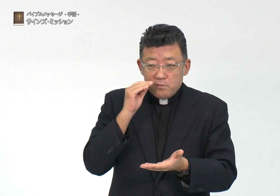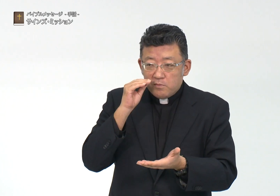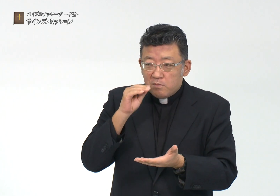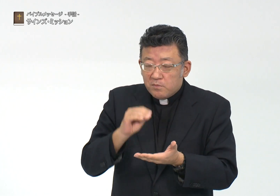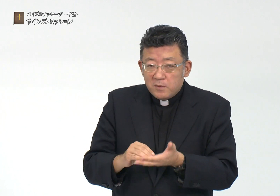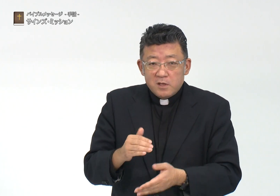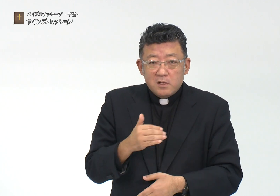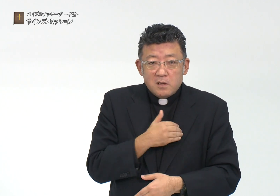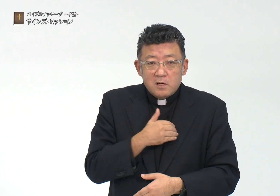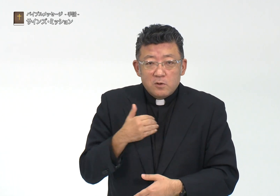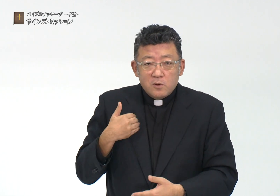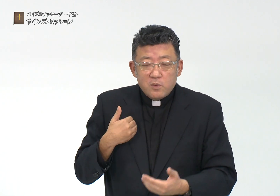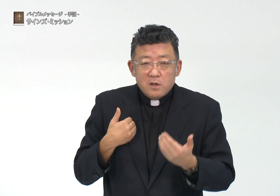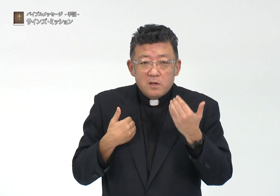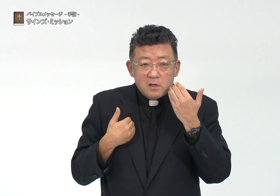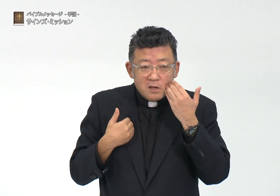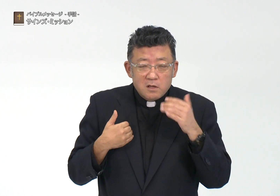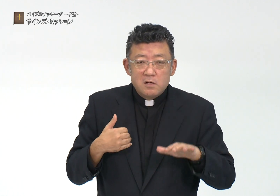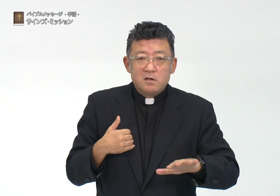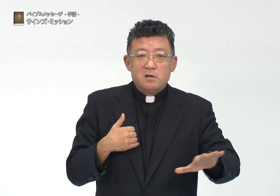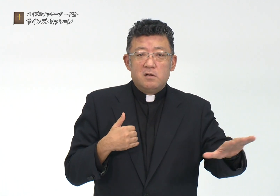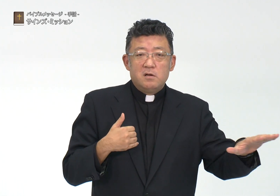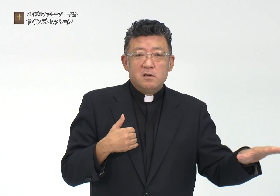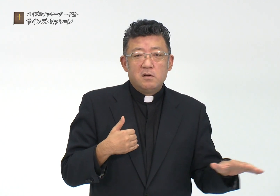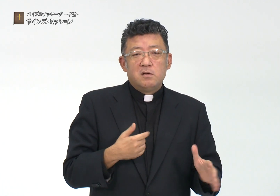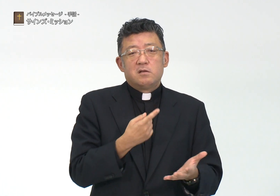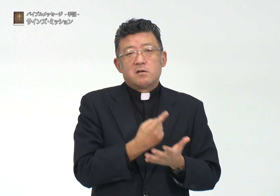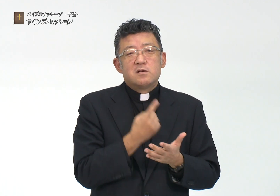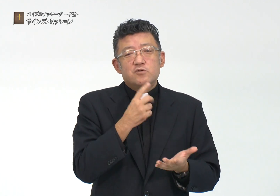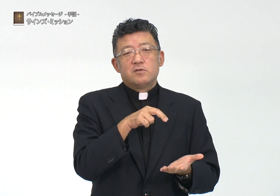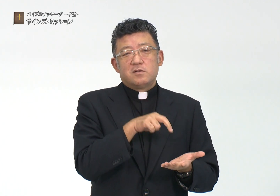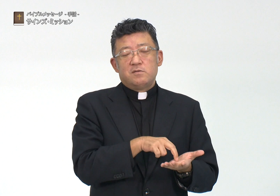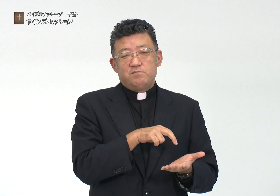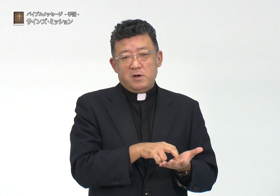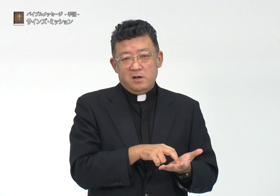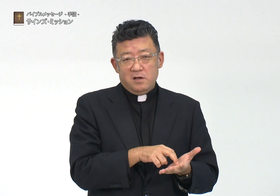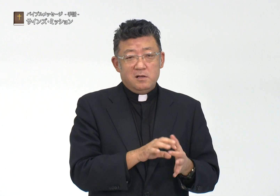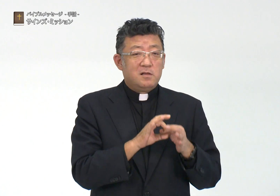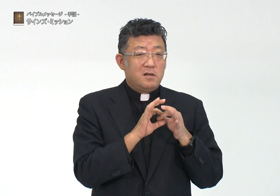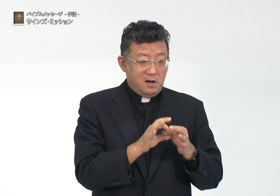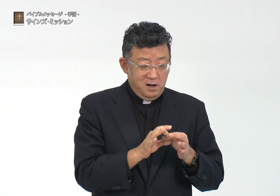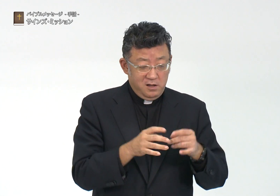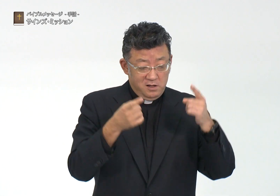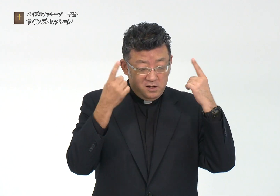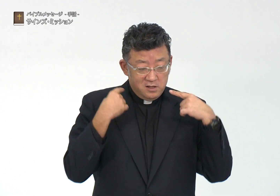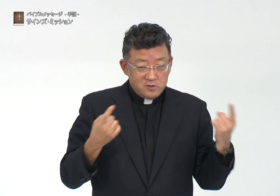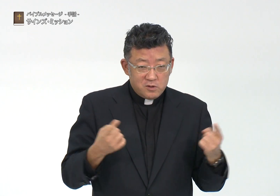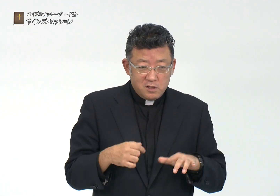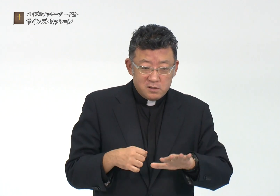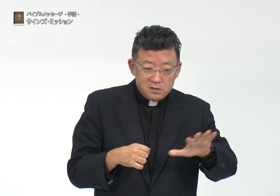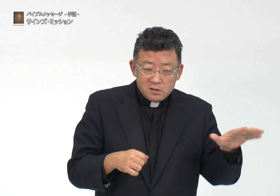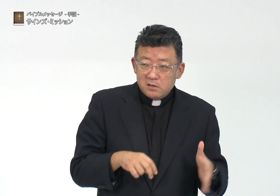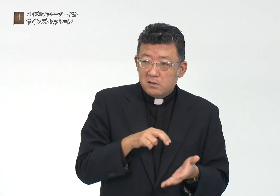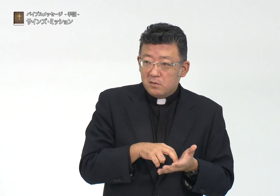ただからこのエースが生まれたということを見つけ出すことができるの